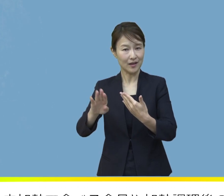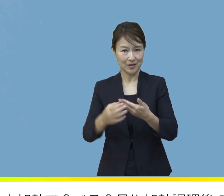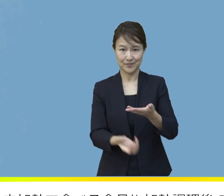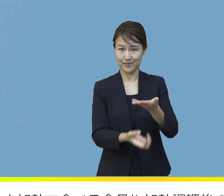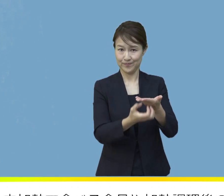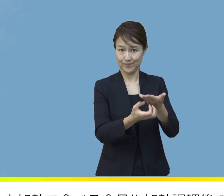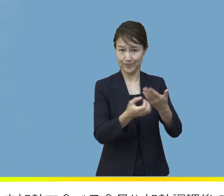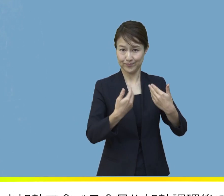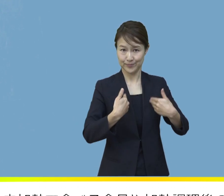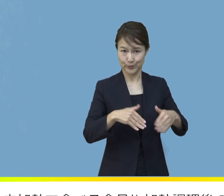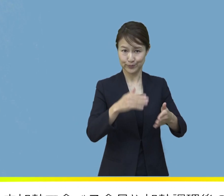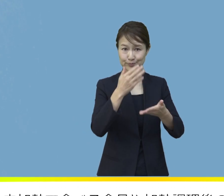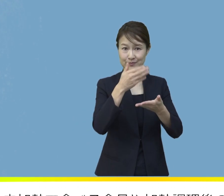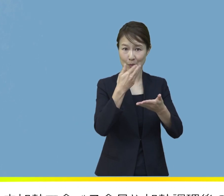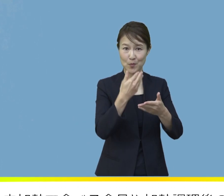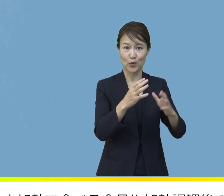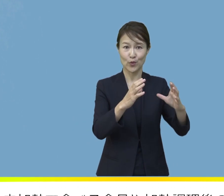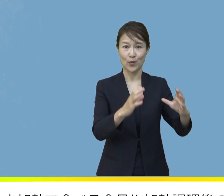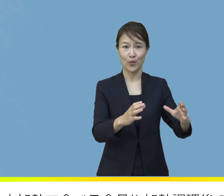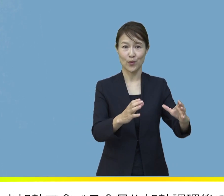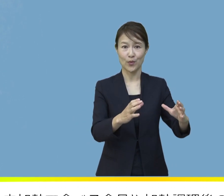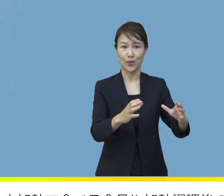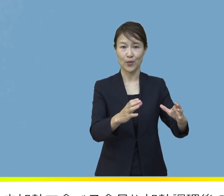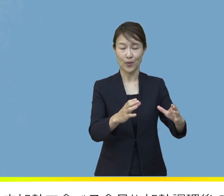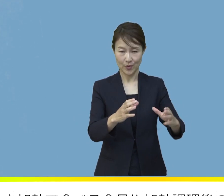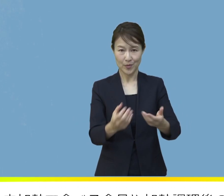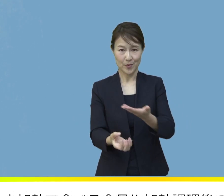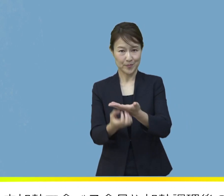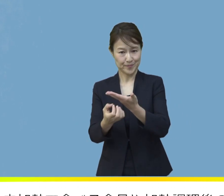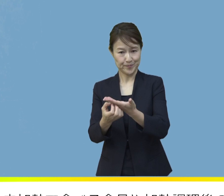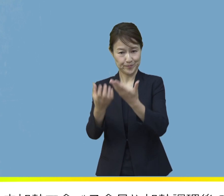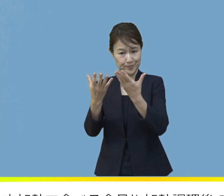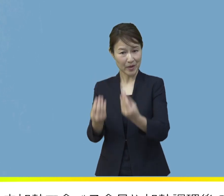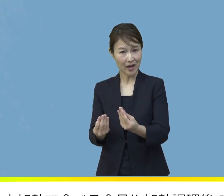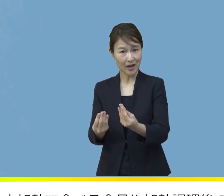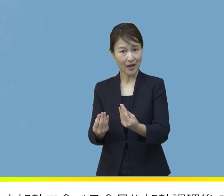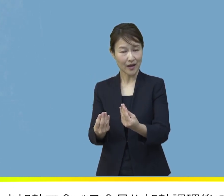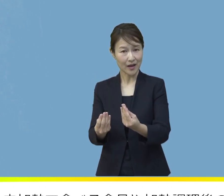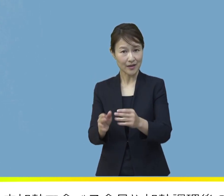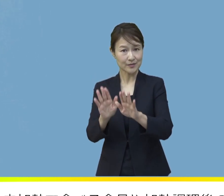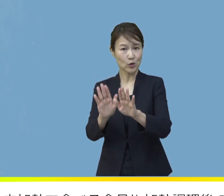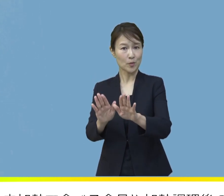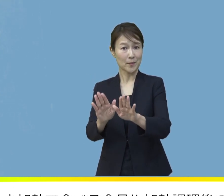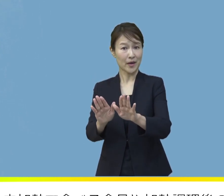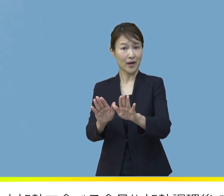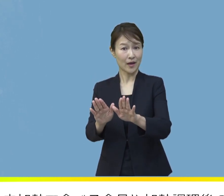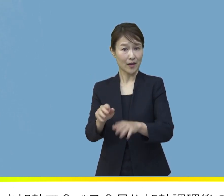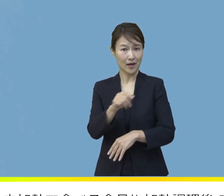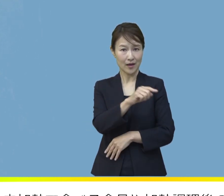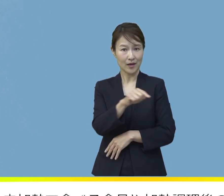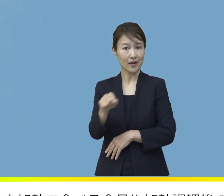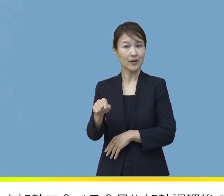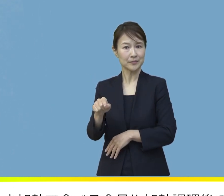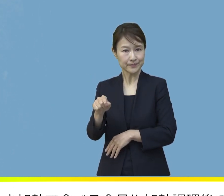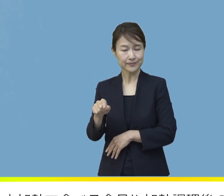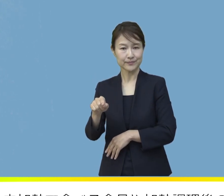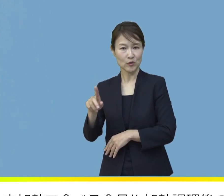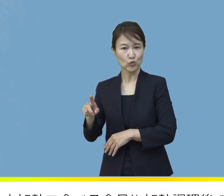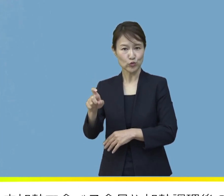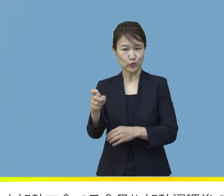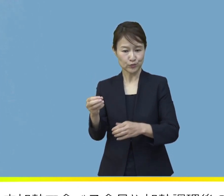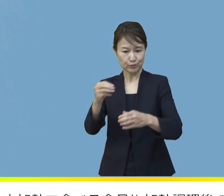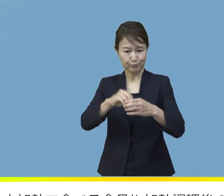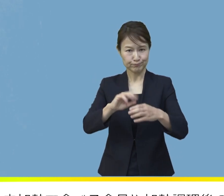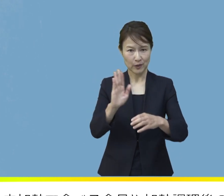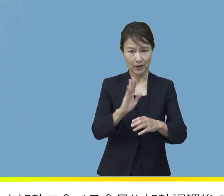未加熱で食べる食品や加熱調理後の食品はノロウイルスをつけ